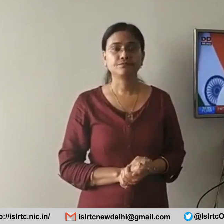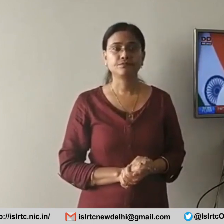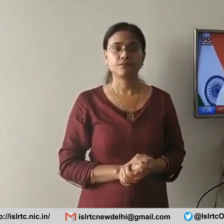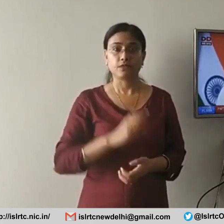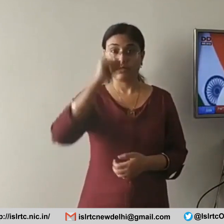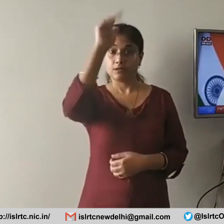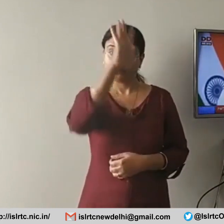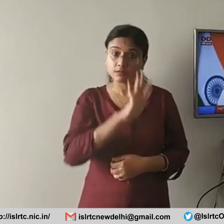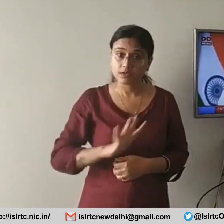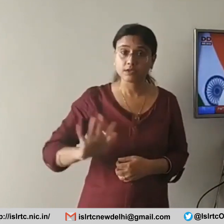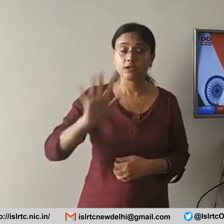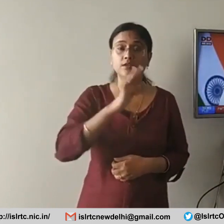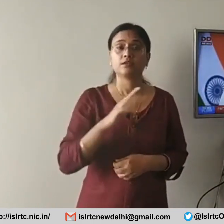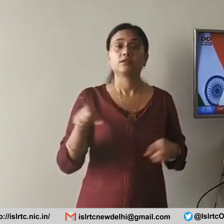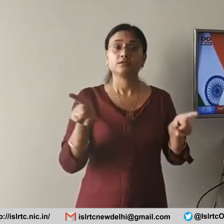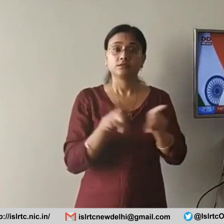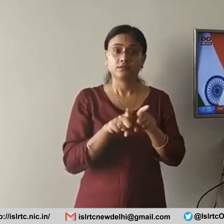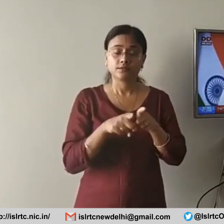भारत में भी